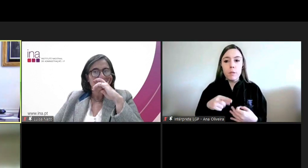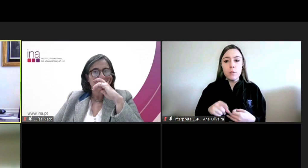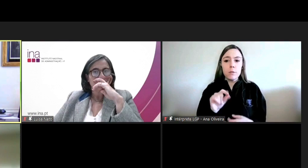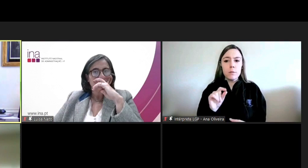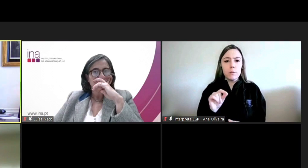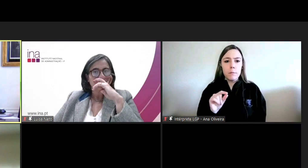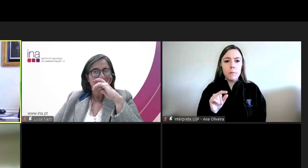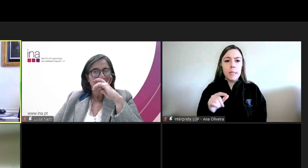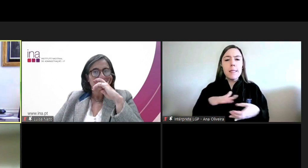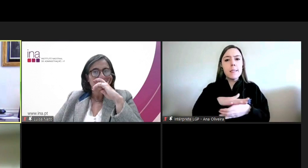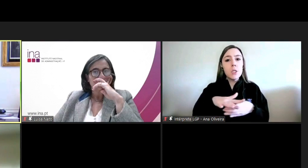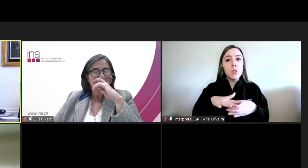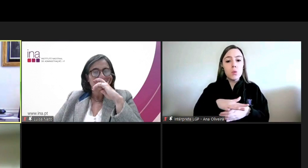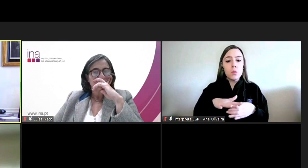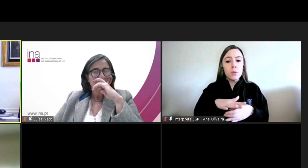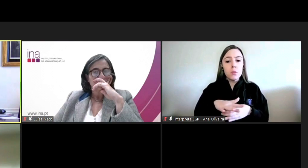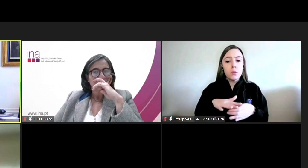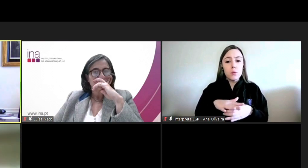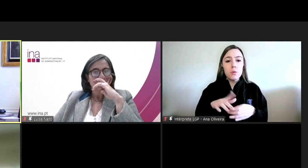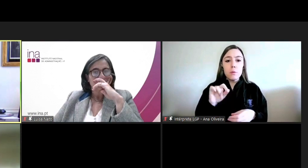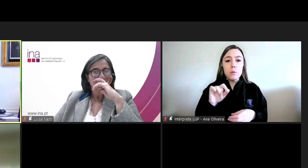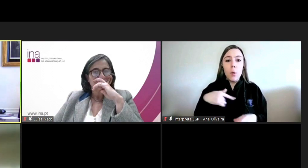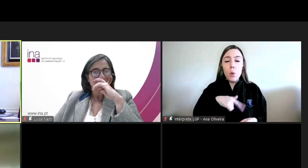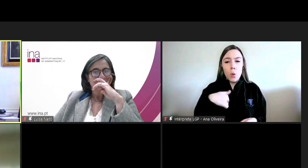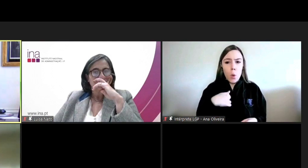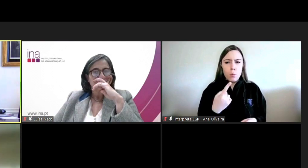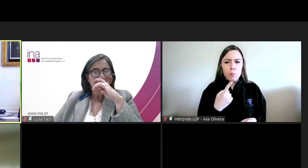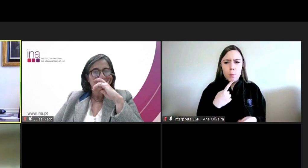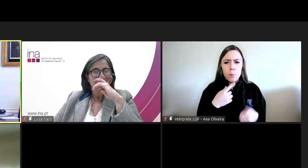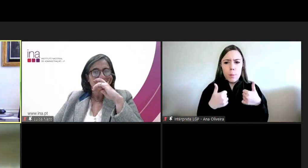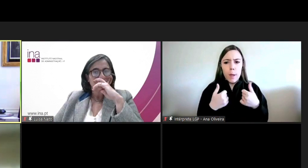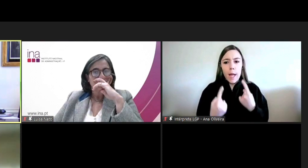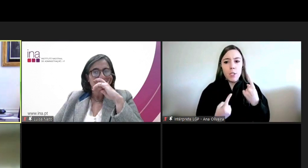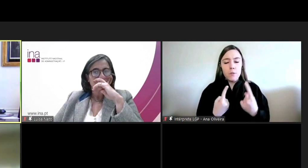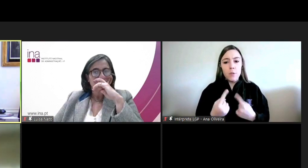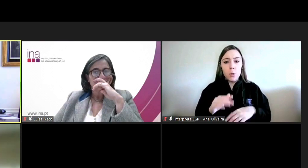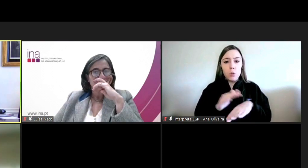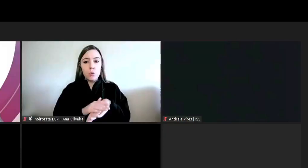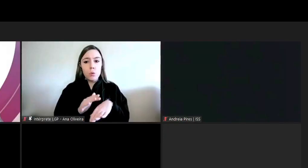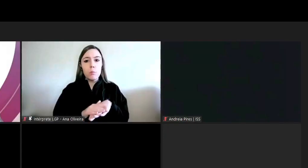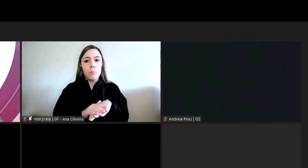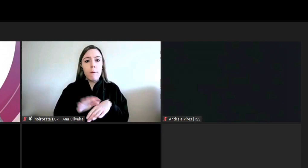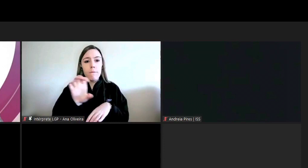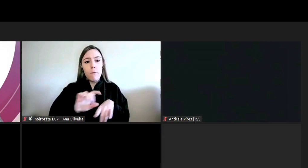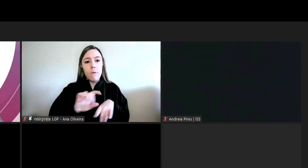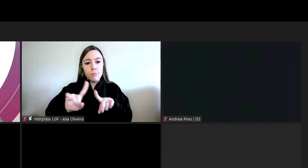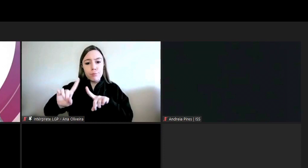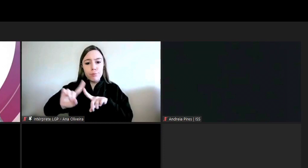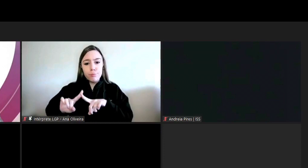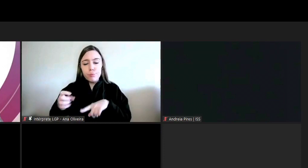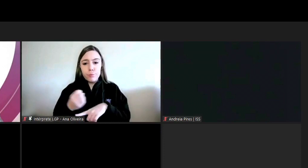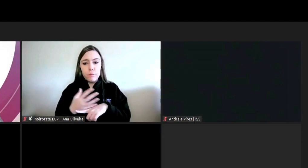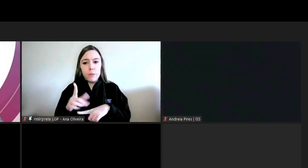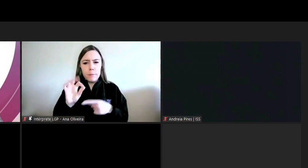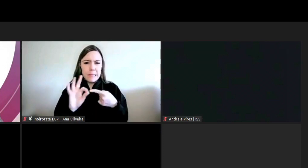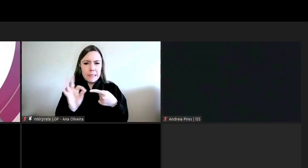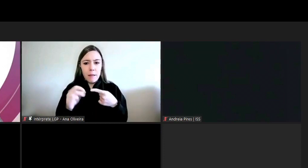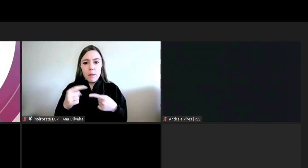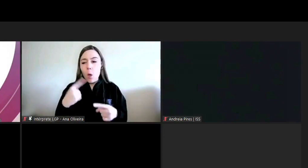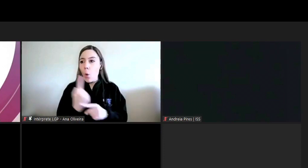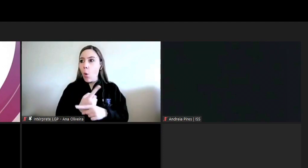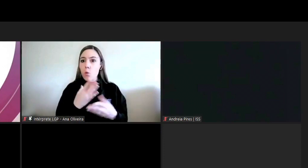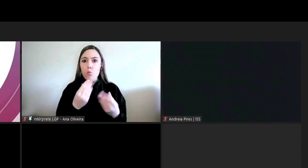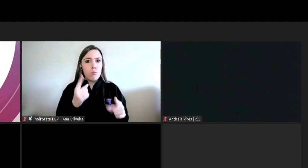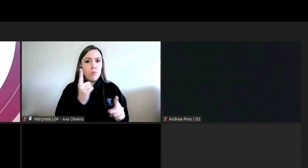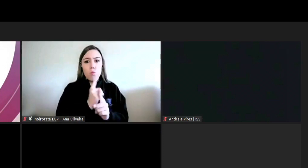são situações em que também nos damos conta muitas vezes da grande diversidade e da especificidade há muitas coisas comuns hoje